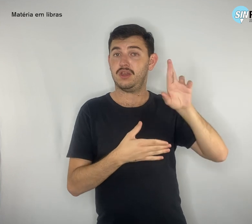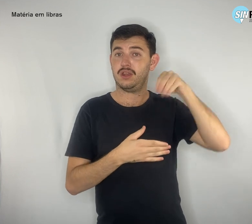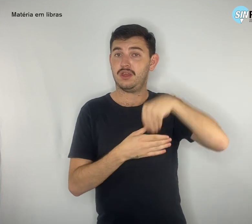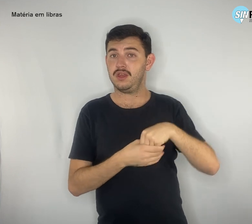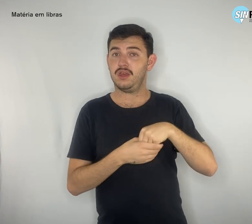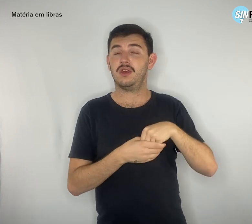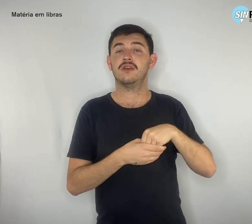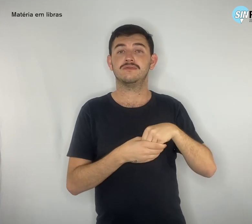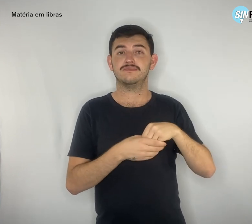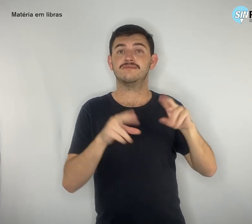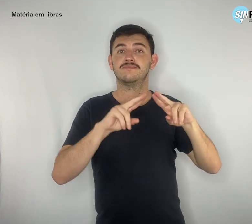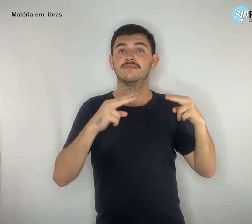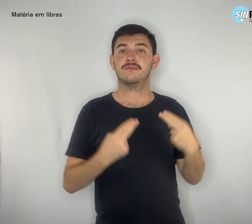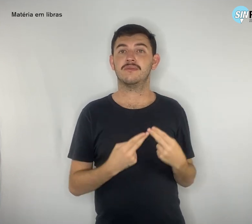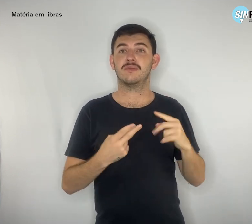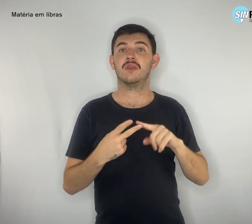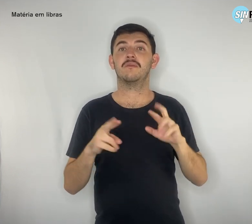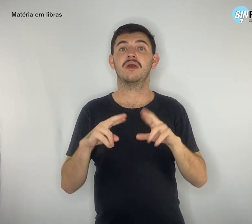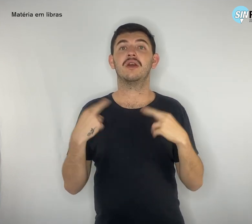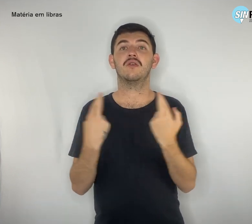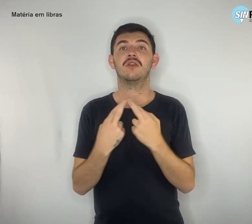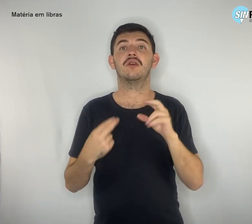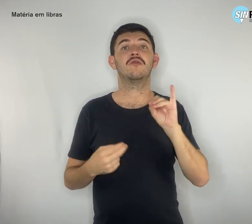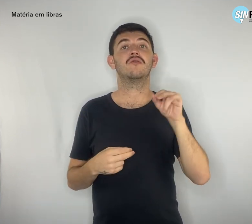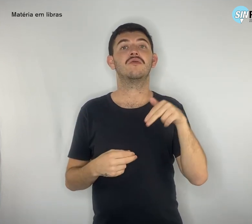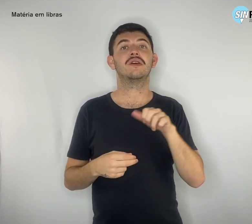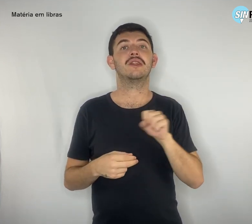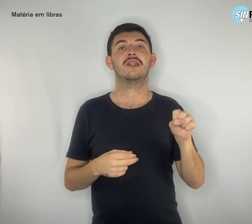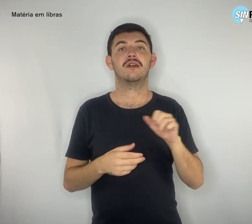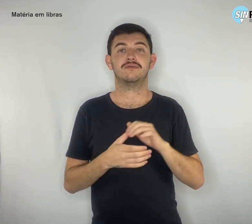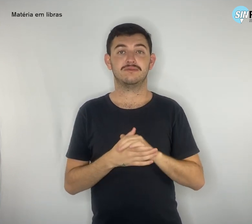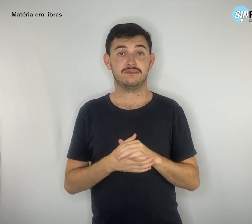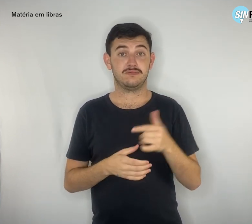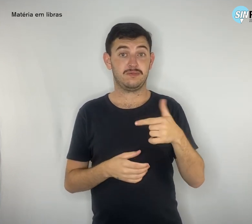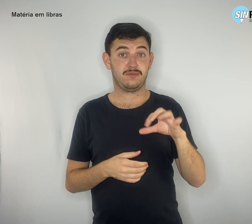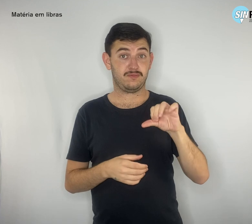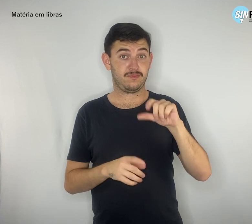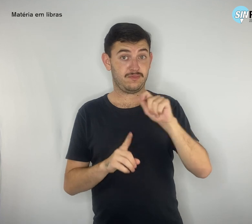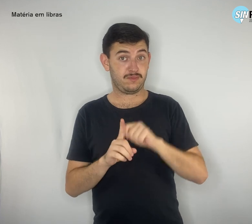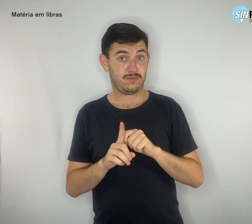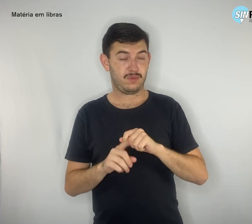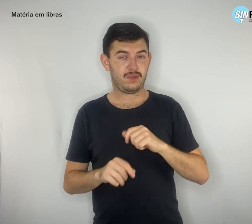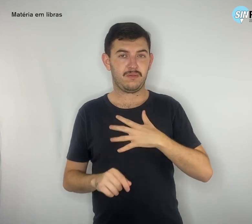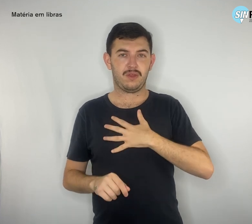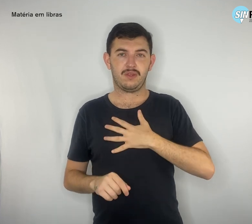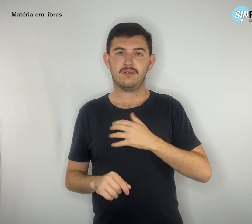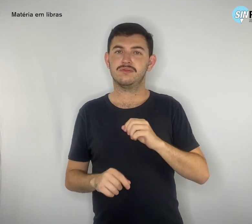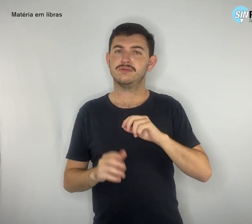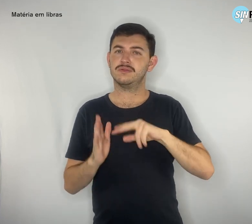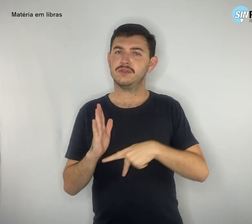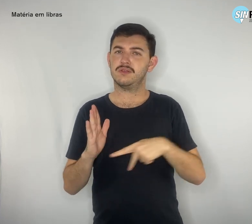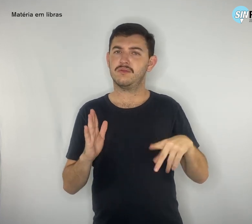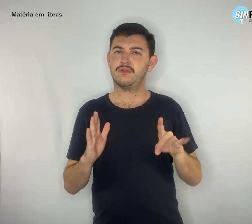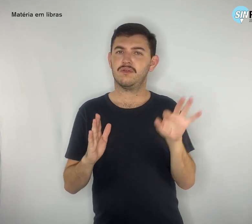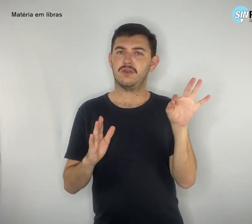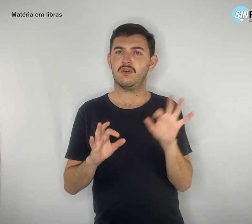inas no dia 2 agost opro organizou ato Naf